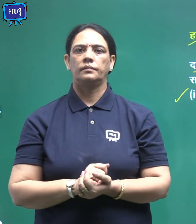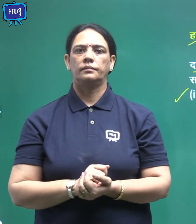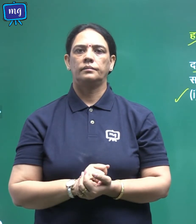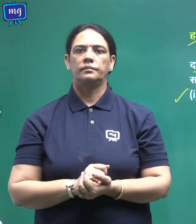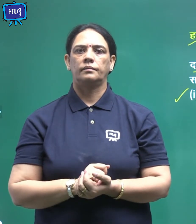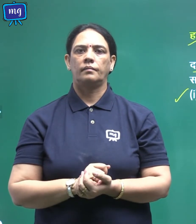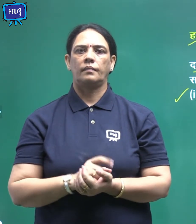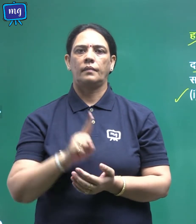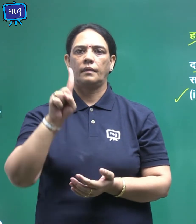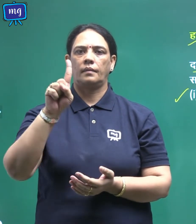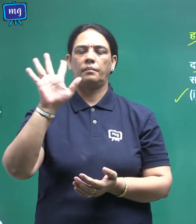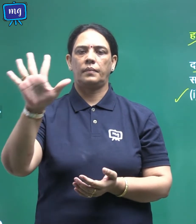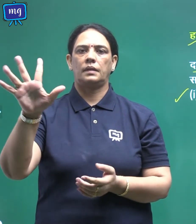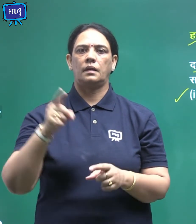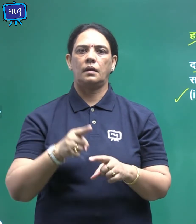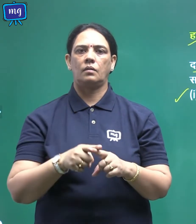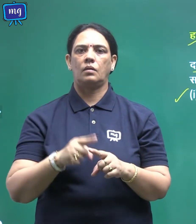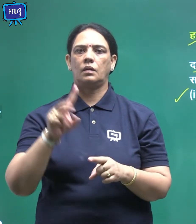15 गुणा 2